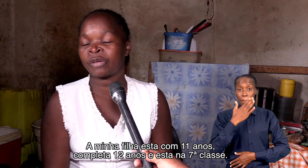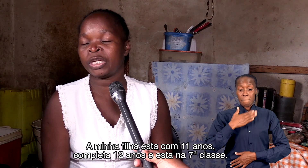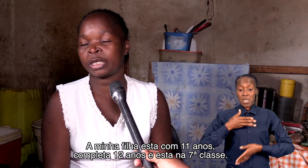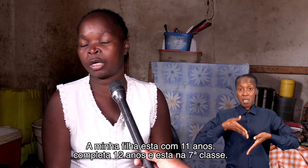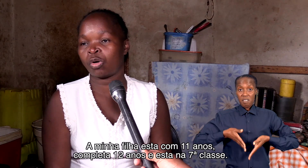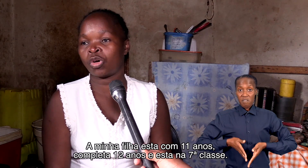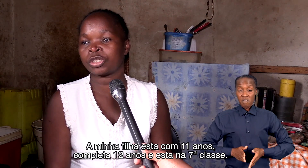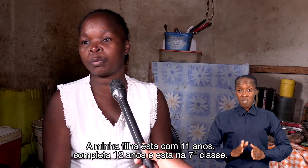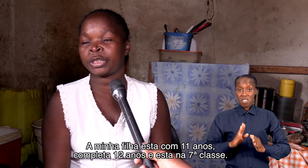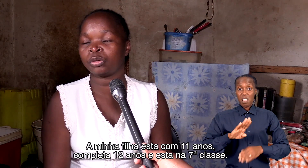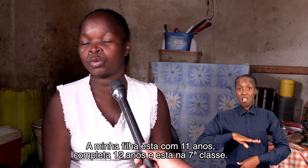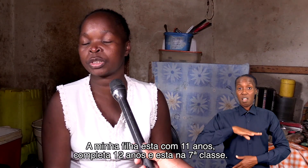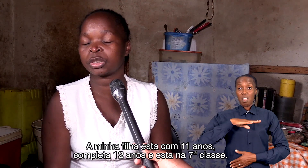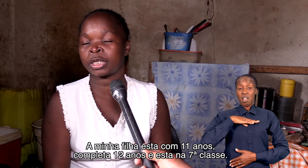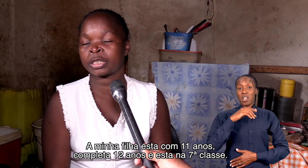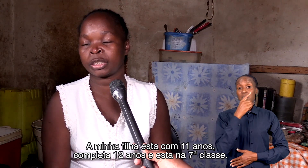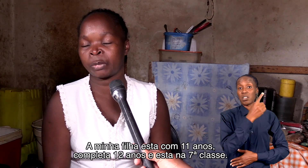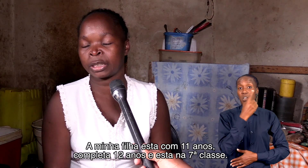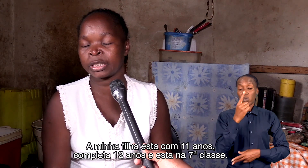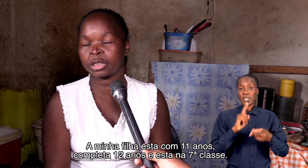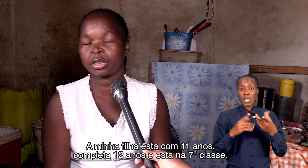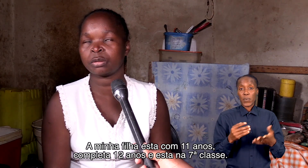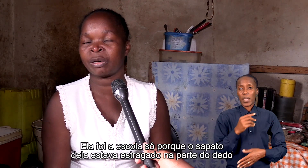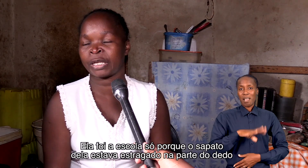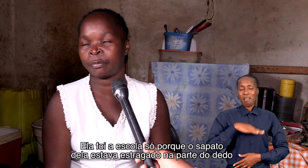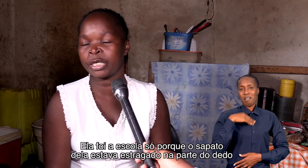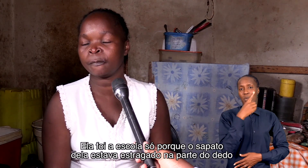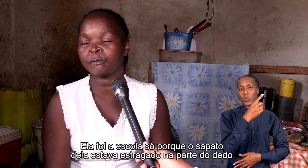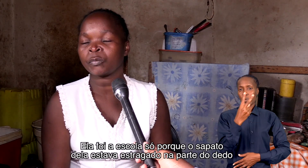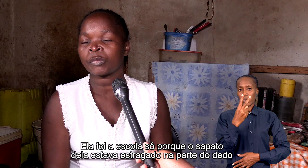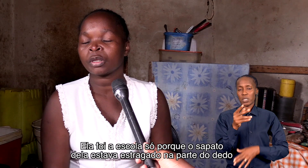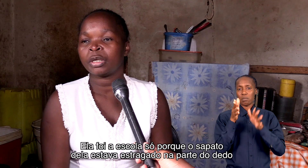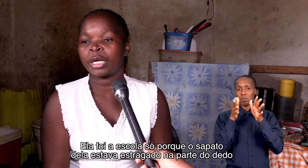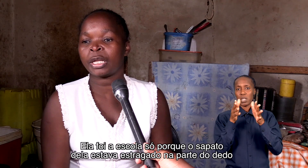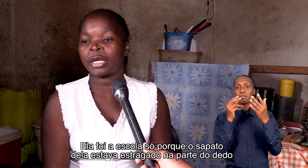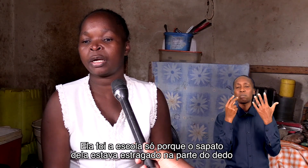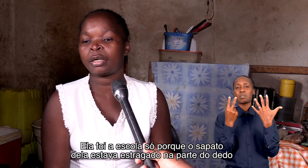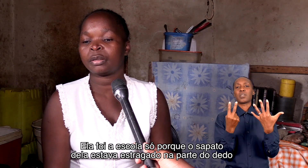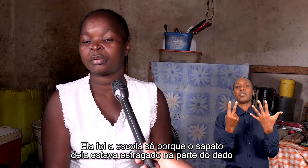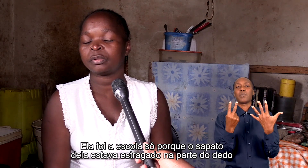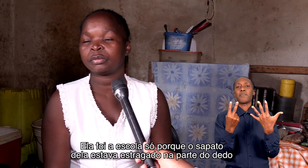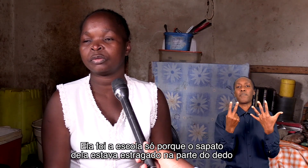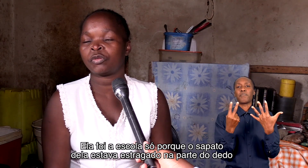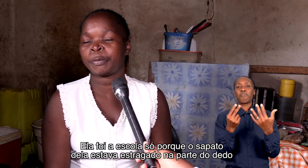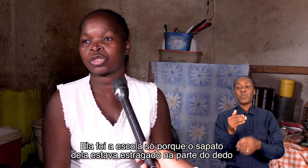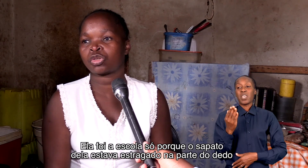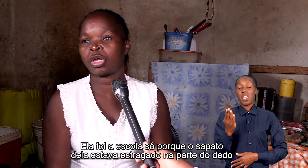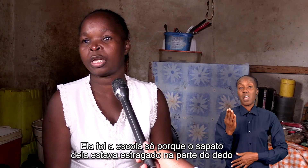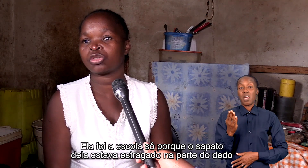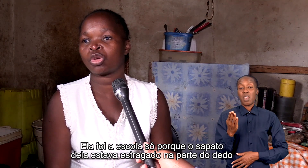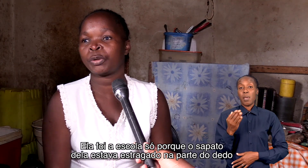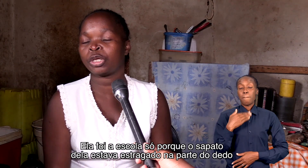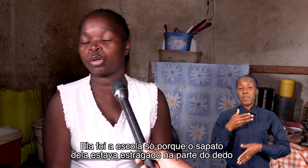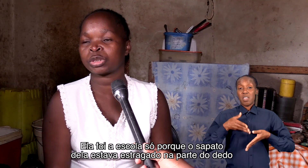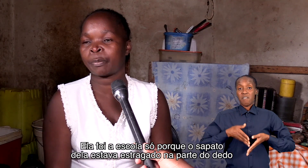A minha filha está com 11, completa 12, está na 7ª classe, Mavalan B. Ela foi para a